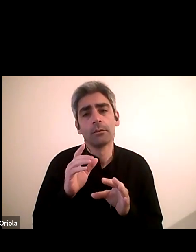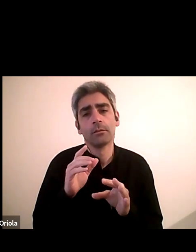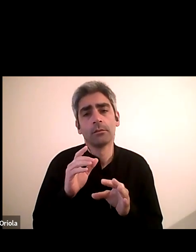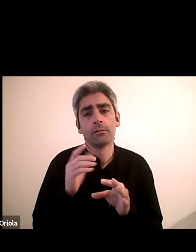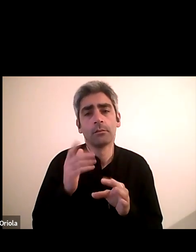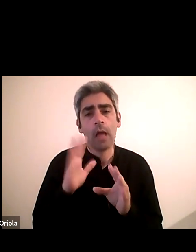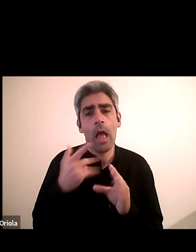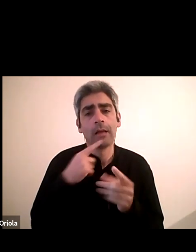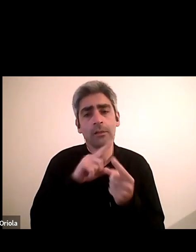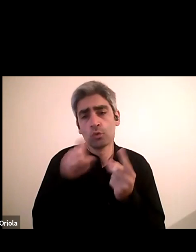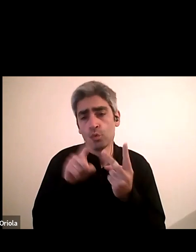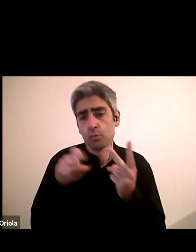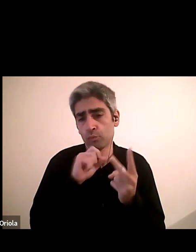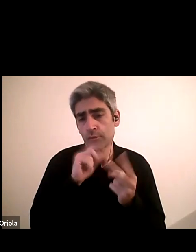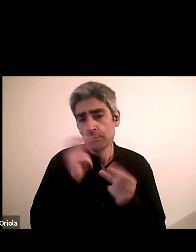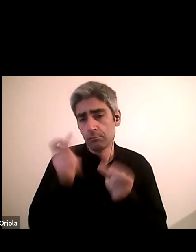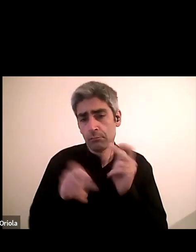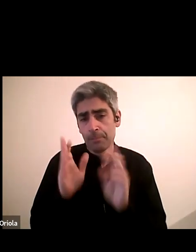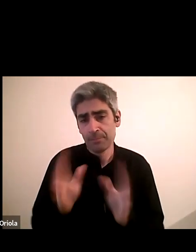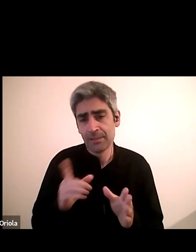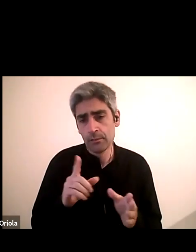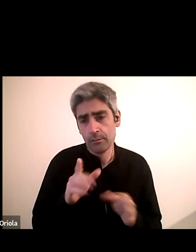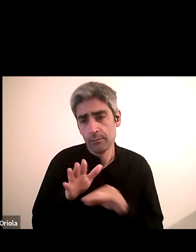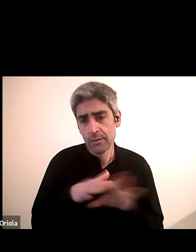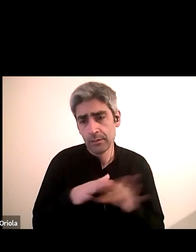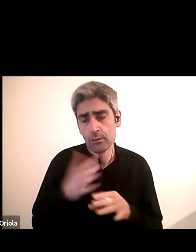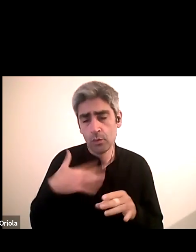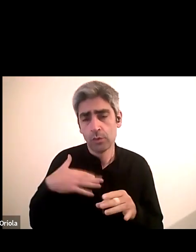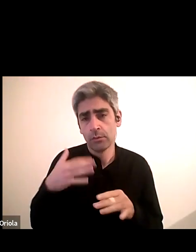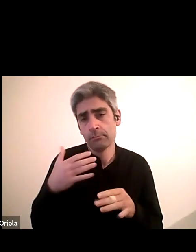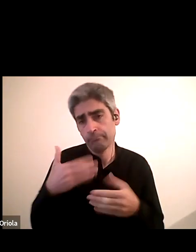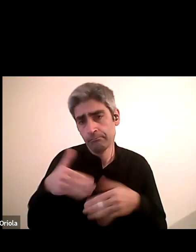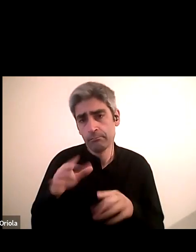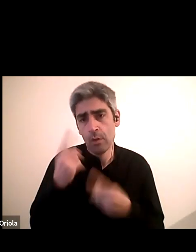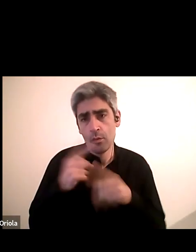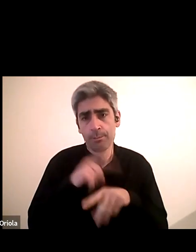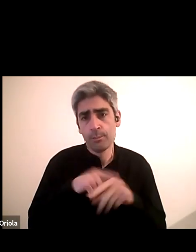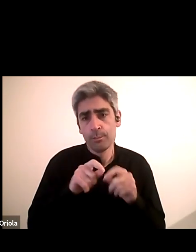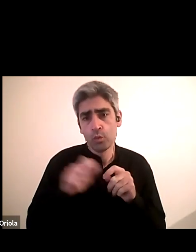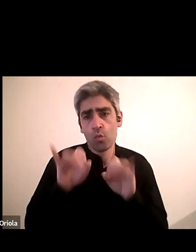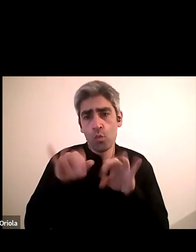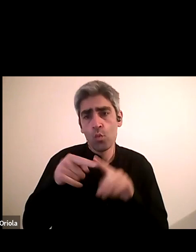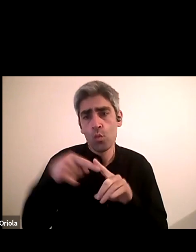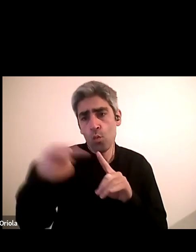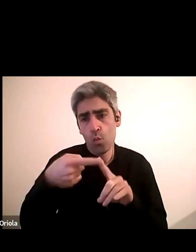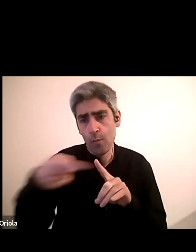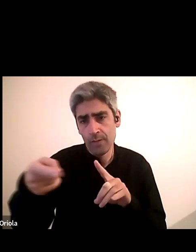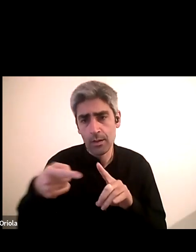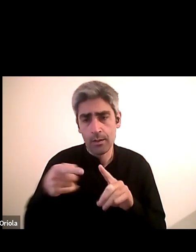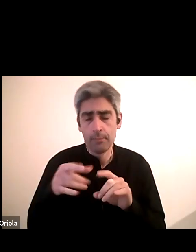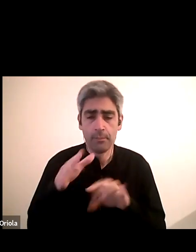eventualmente há questões que serão necessárias colocar e nós deixaremos algum período no fim para o efeito,